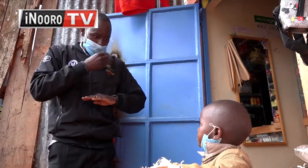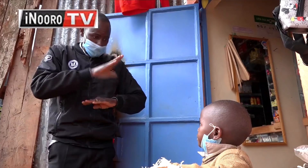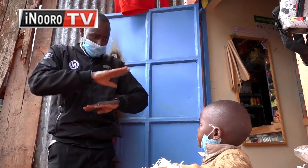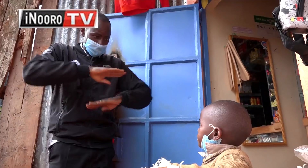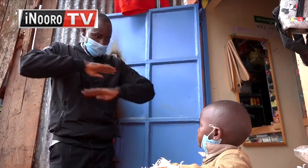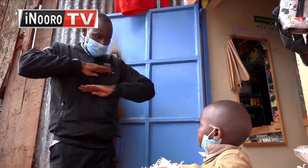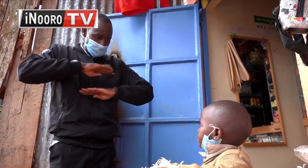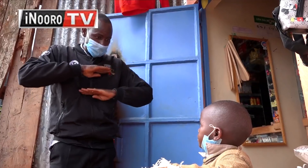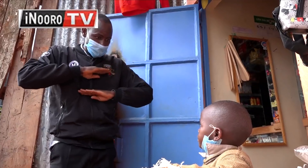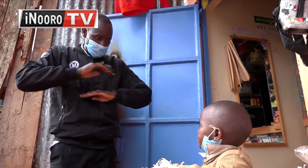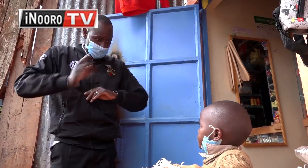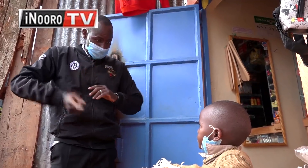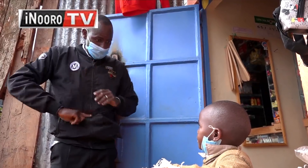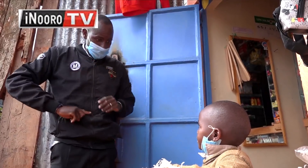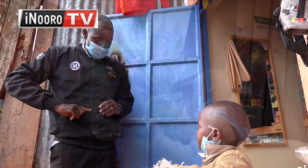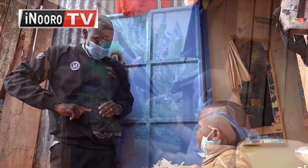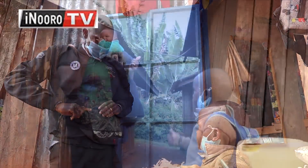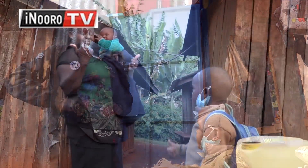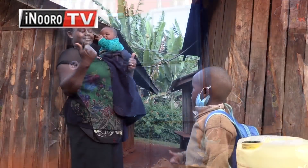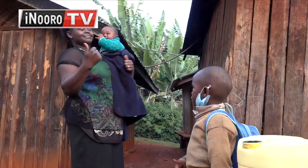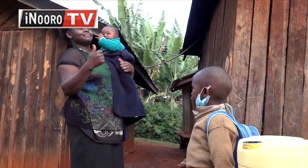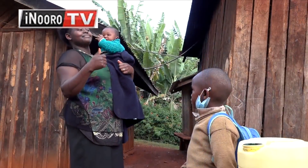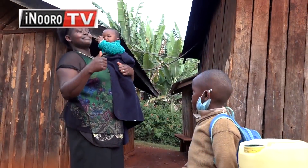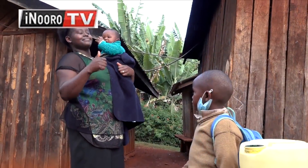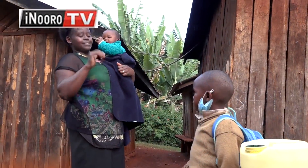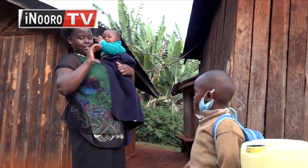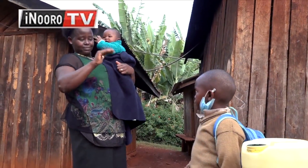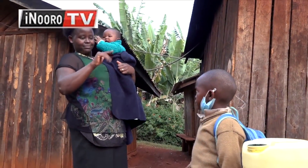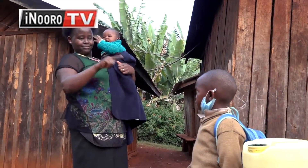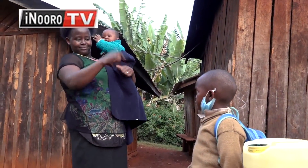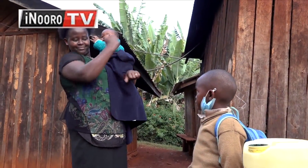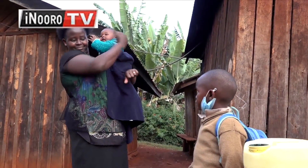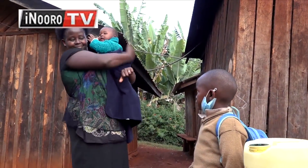Gitito, Tetu, kaunti ya Nyeri. Jitagwo Jenga Wambui.